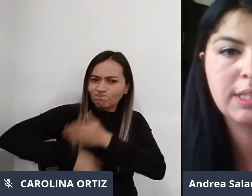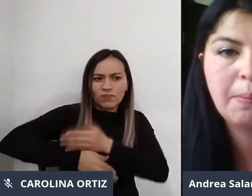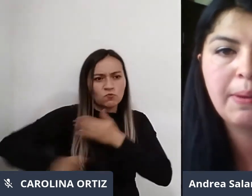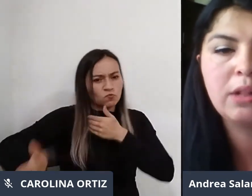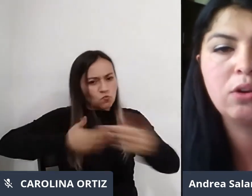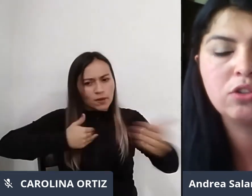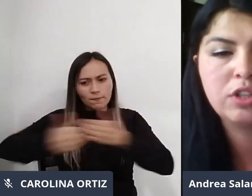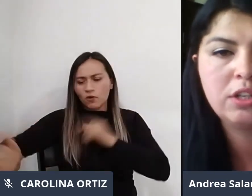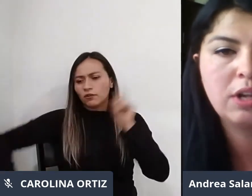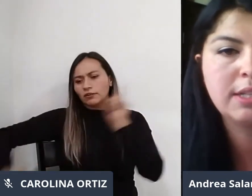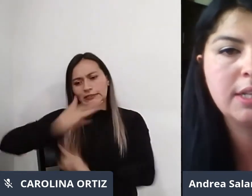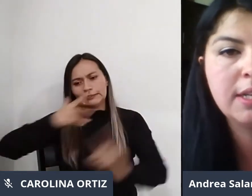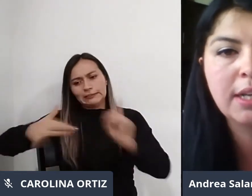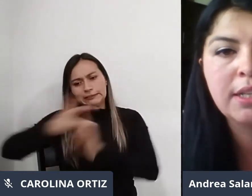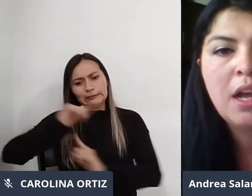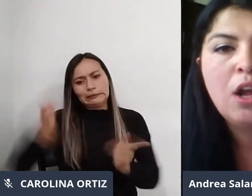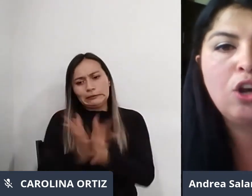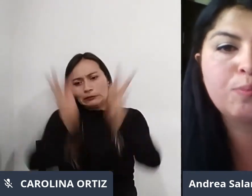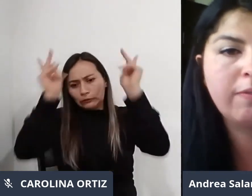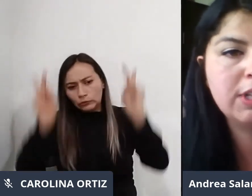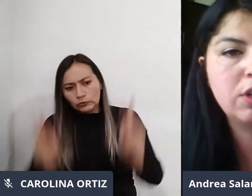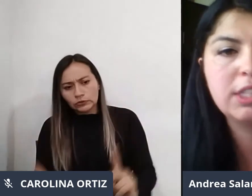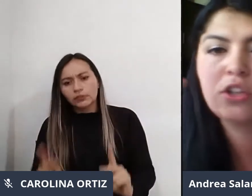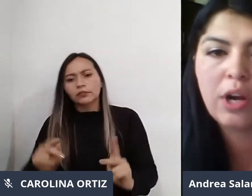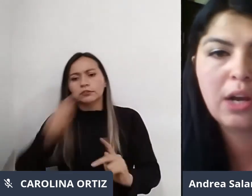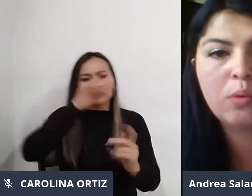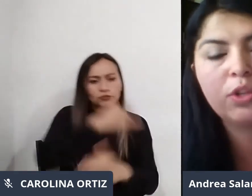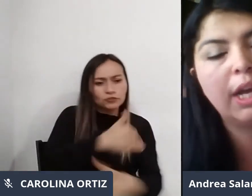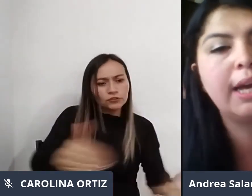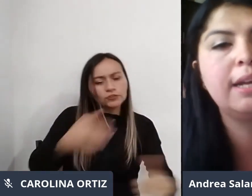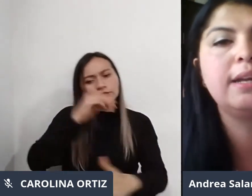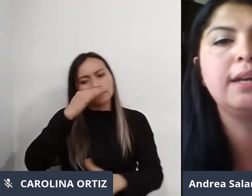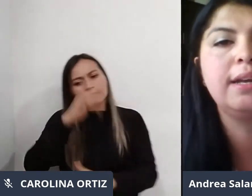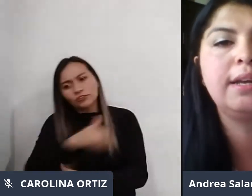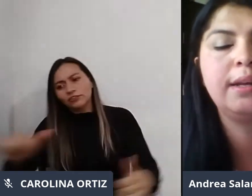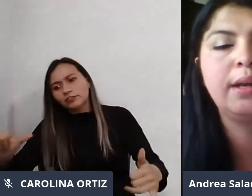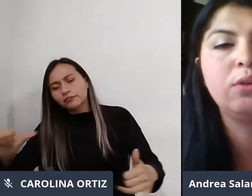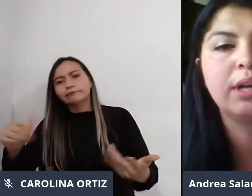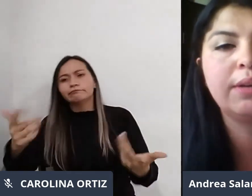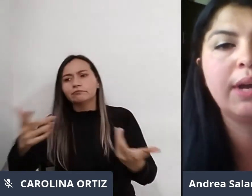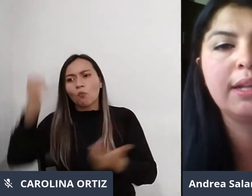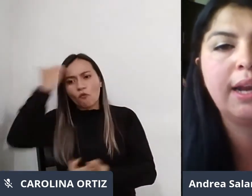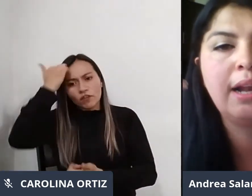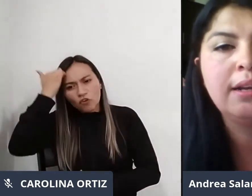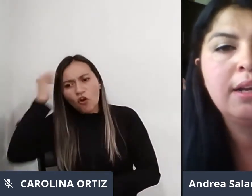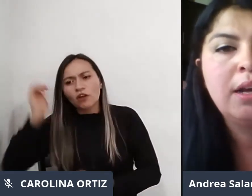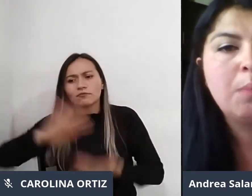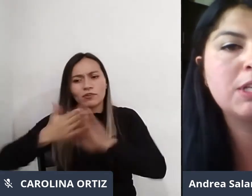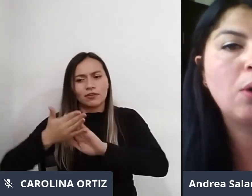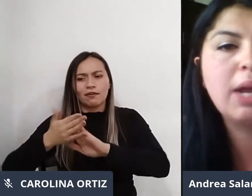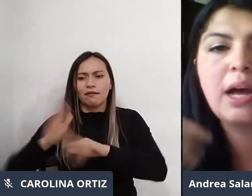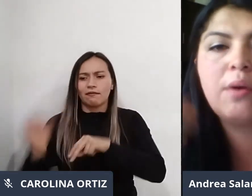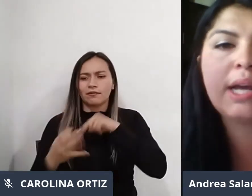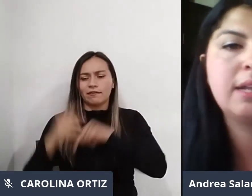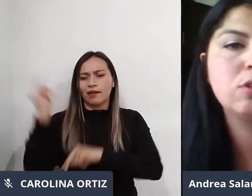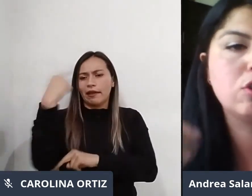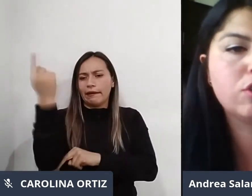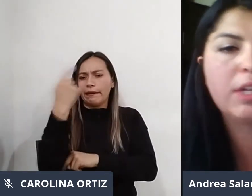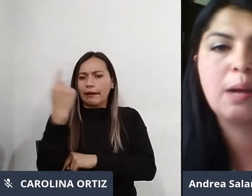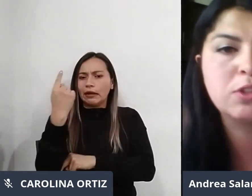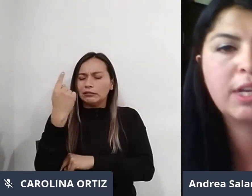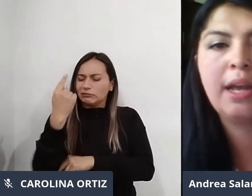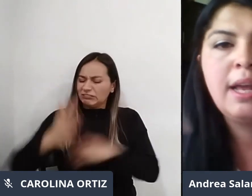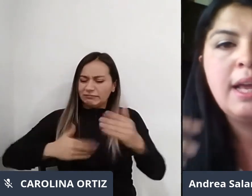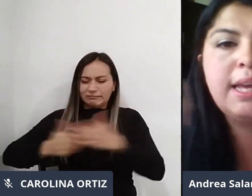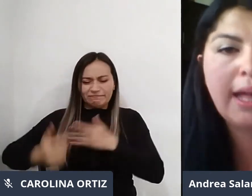situación que están viviendo los niños, las niñas, los profesores y toda la comunidad educativa en general, pues ha obligado a que